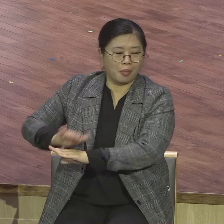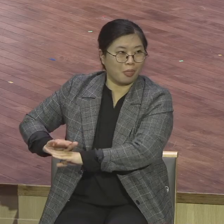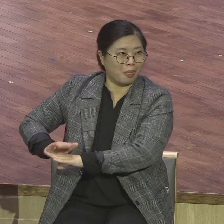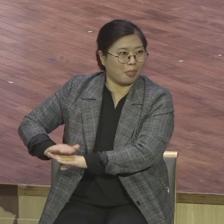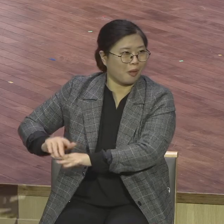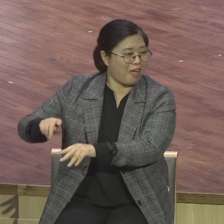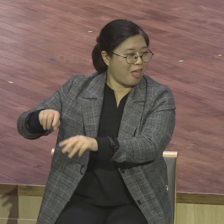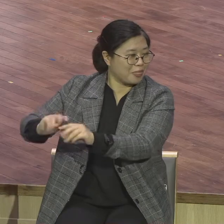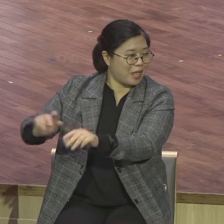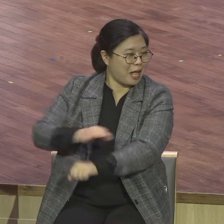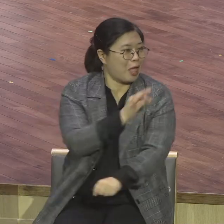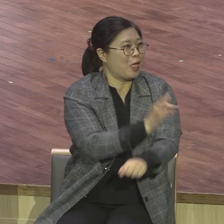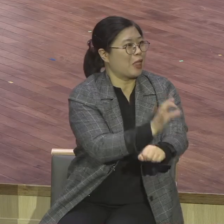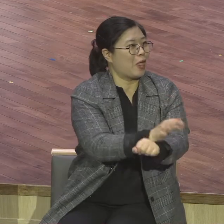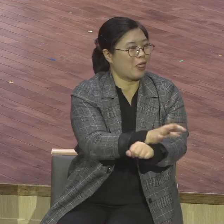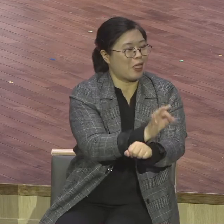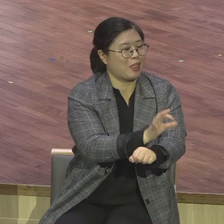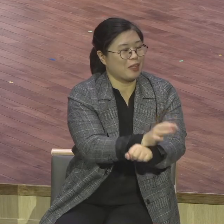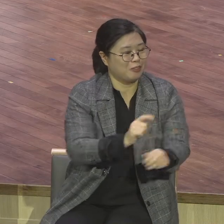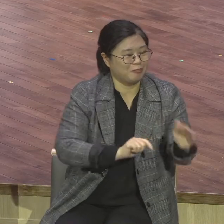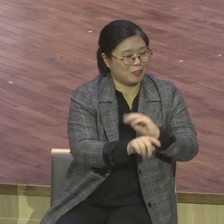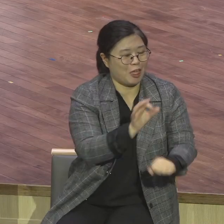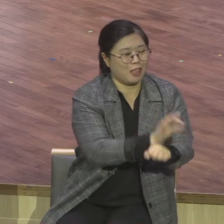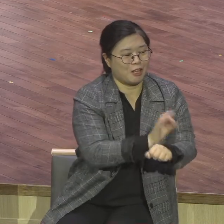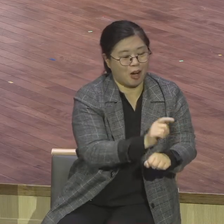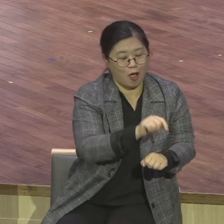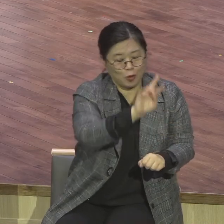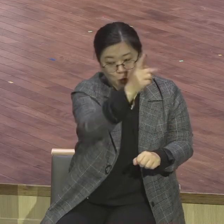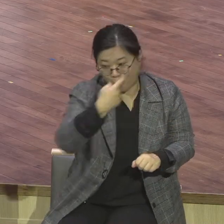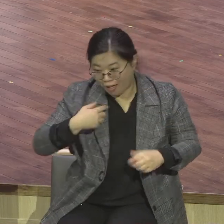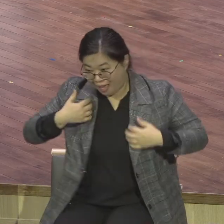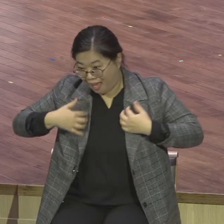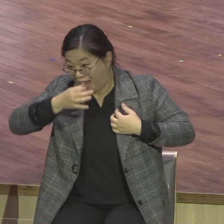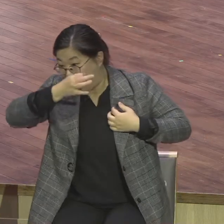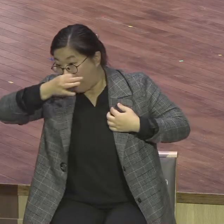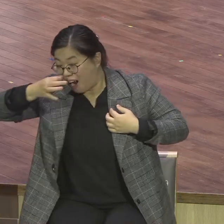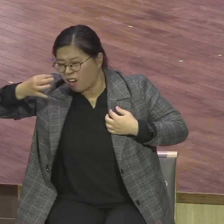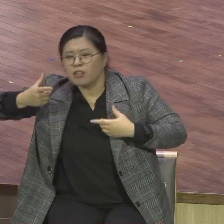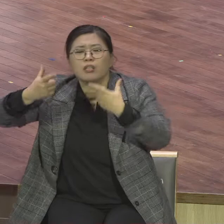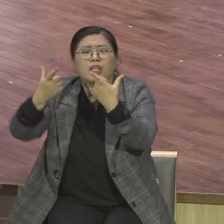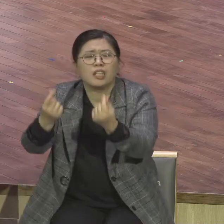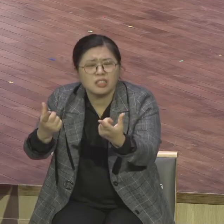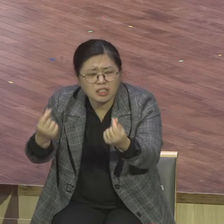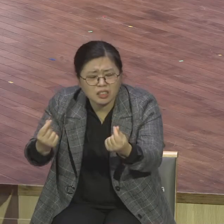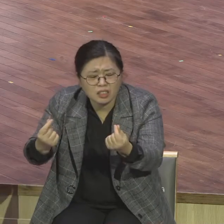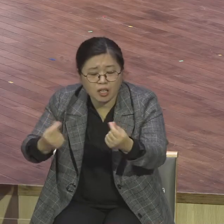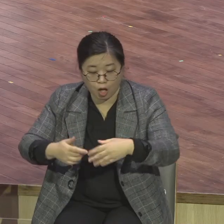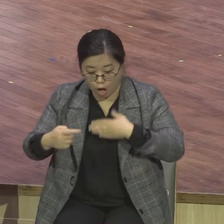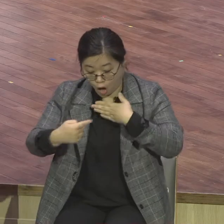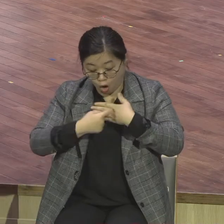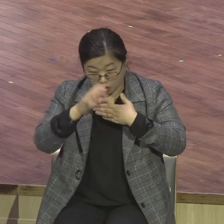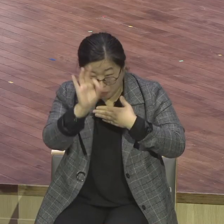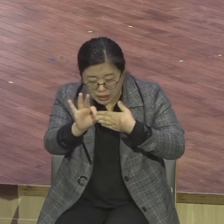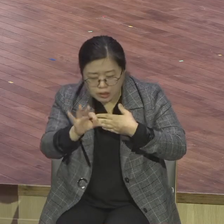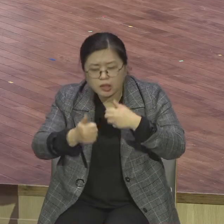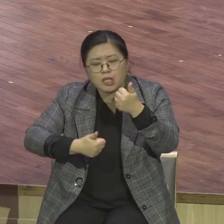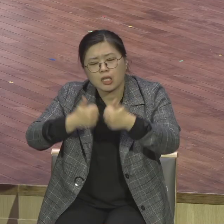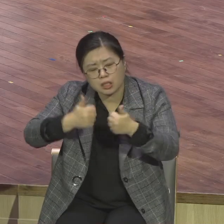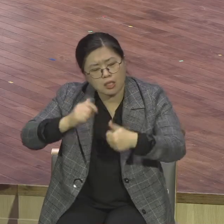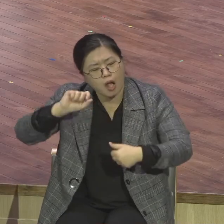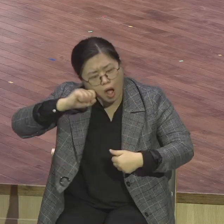잡아라. 이 말씀을 잡고 시련을 이겨나가는 사람 믿음은 엄청납니다.